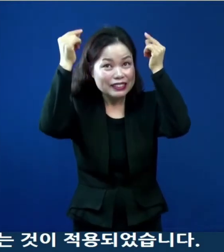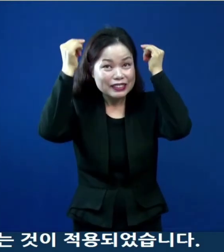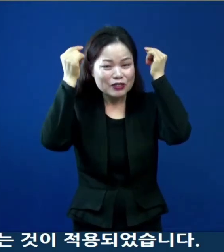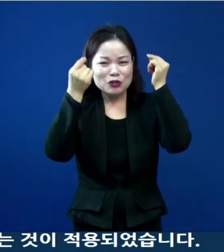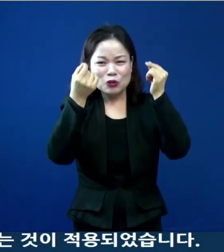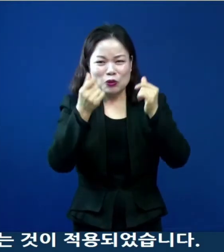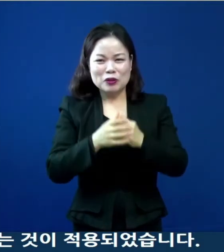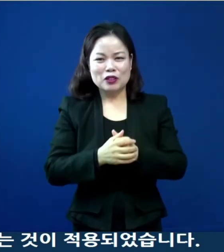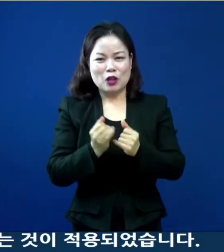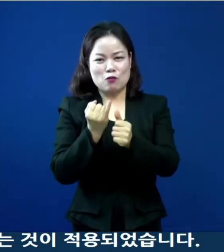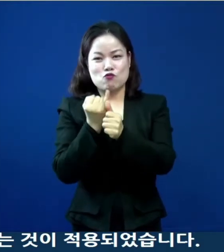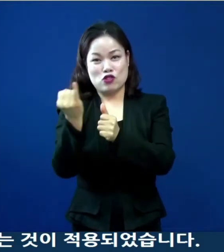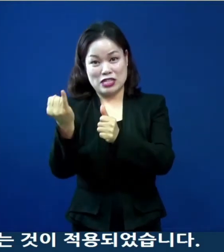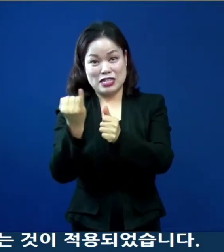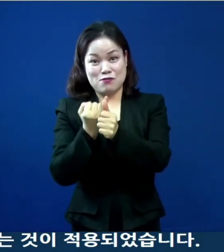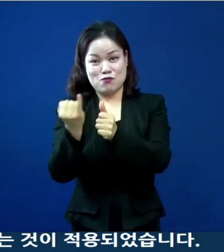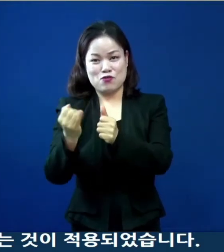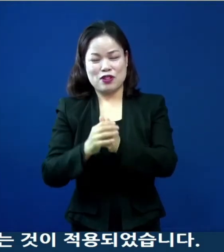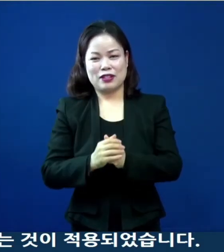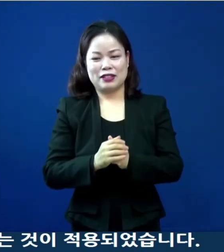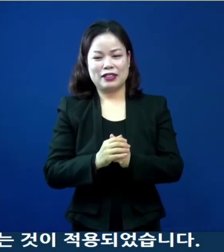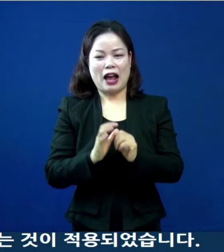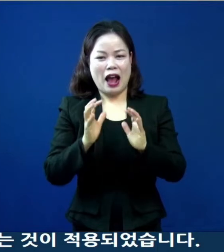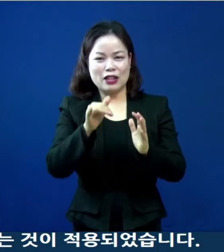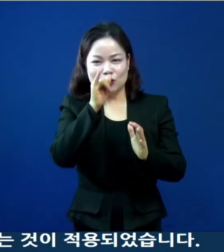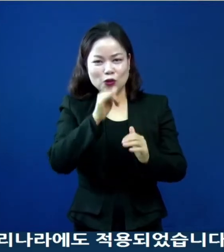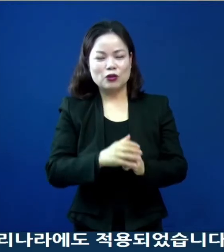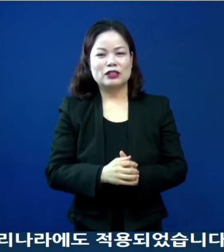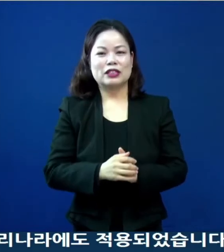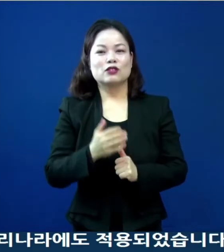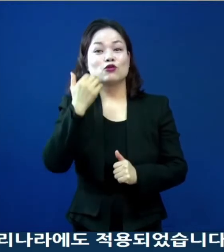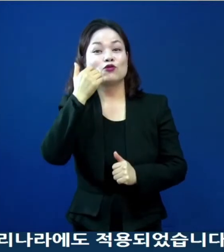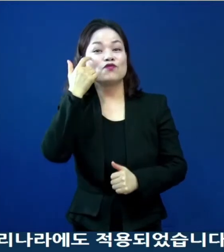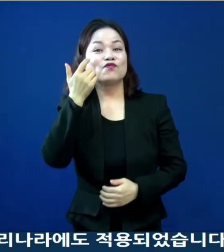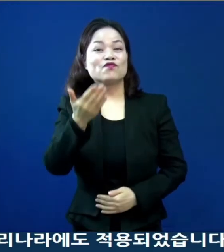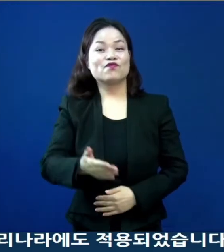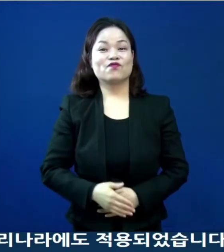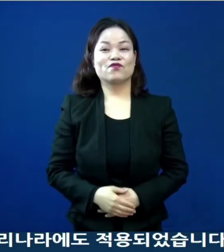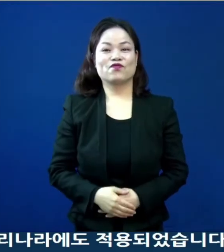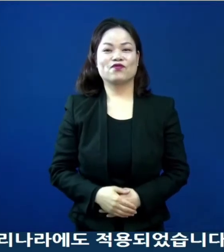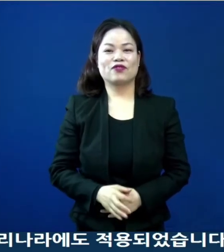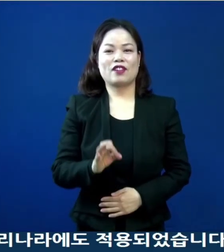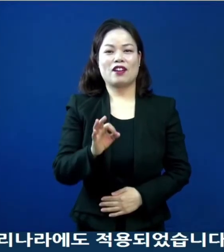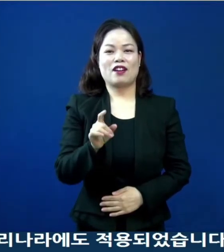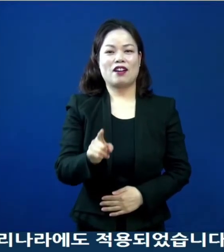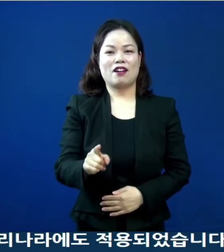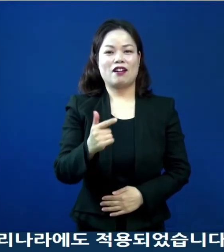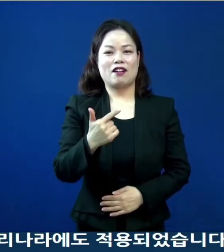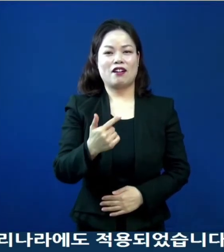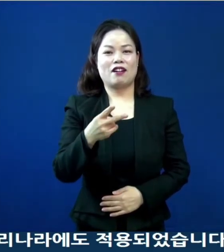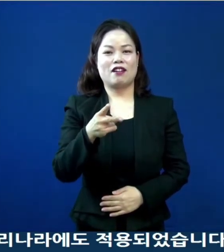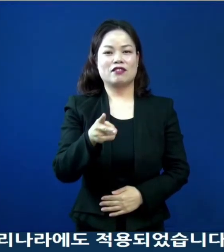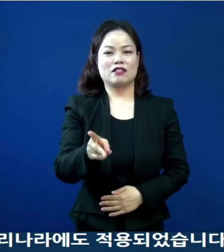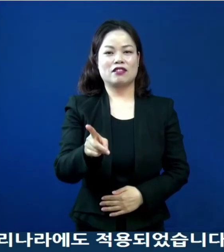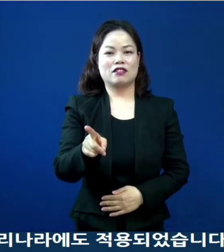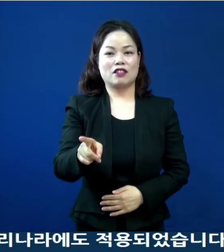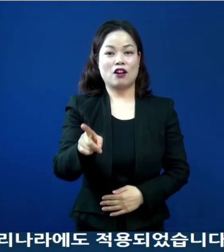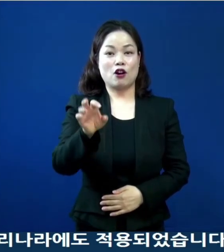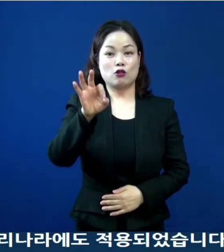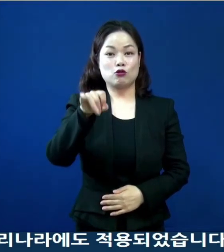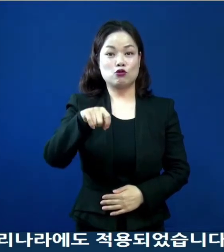있습니다. 부인이에요. 옆에 있는 분은. 또 가운데 아이도 있고요. 이분이 누구겠습니까? 언더우드 선교사입니다.